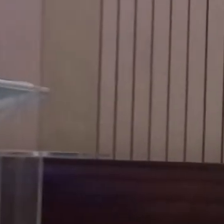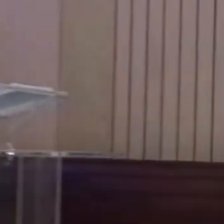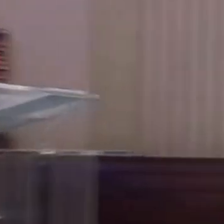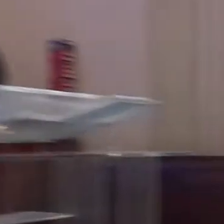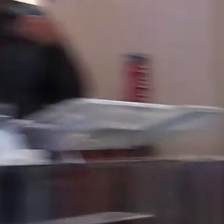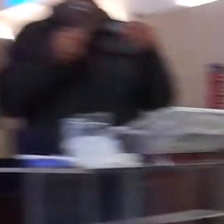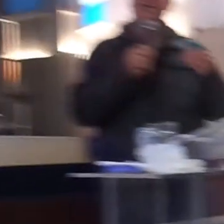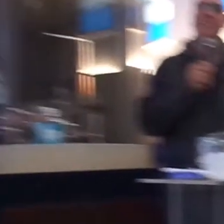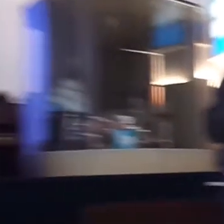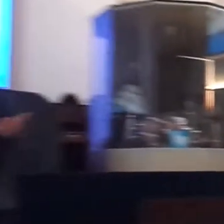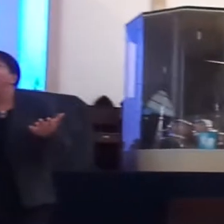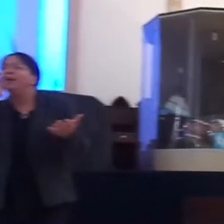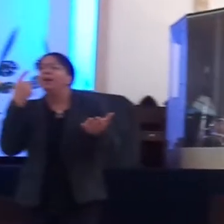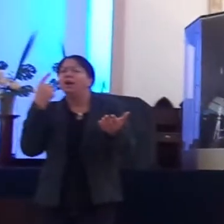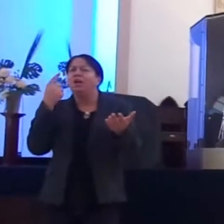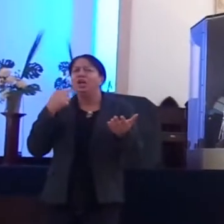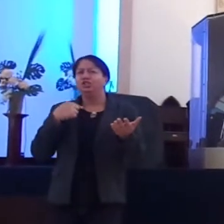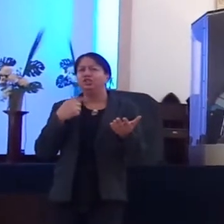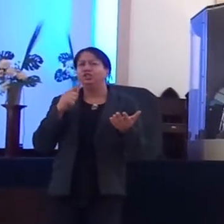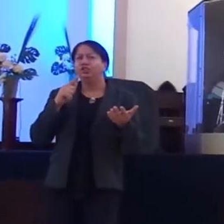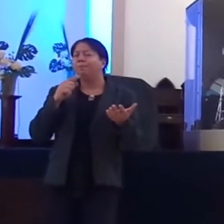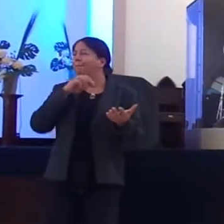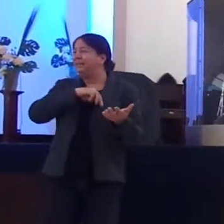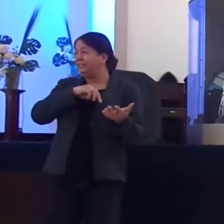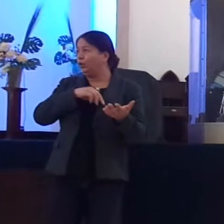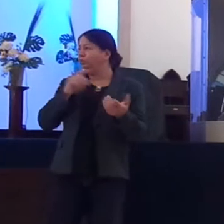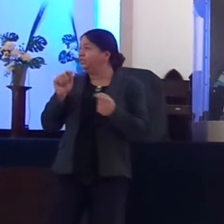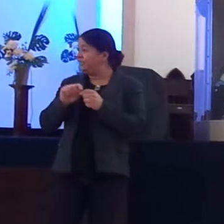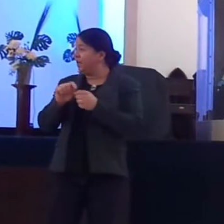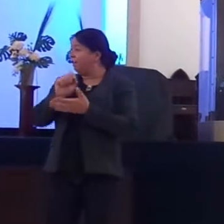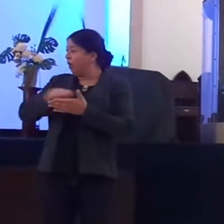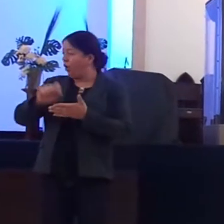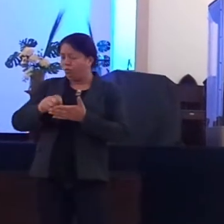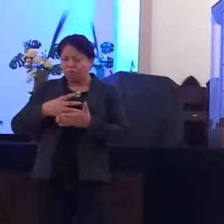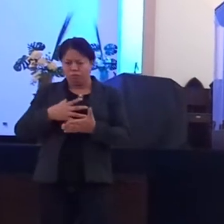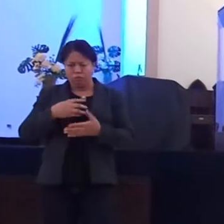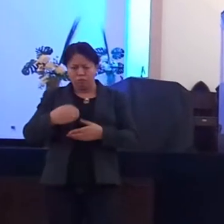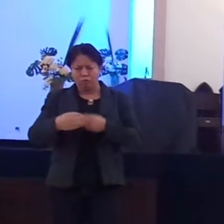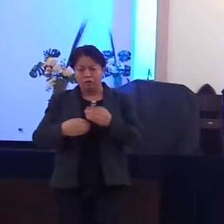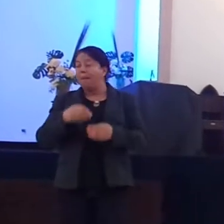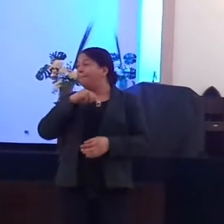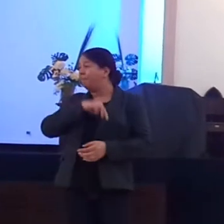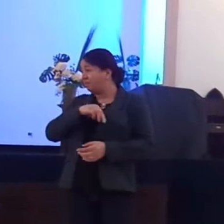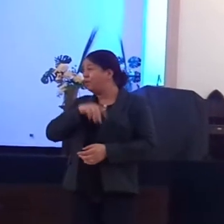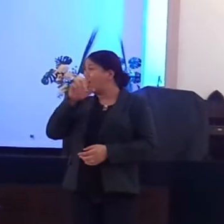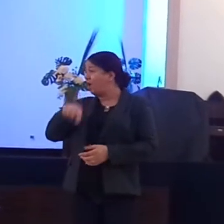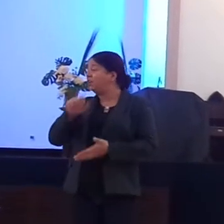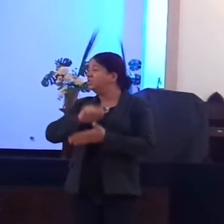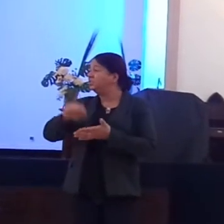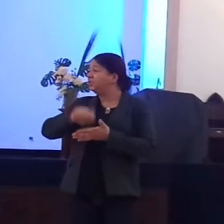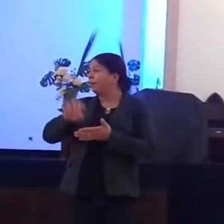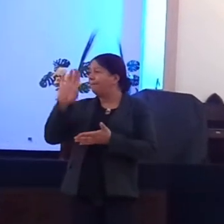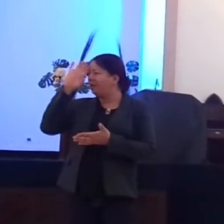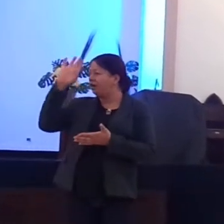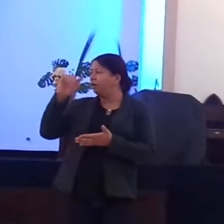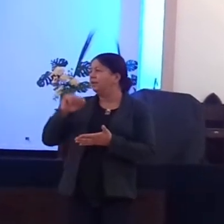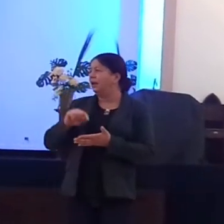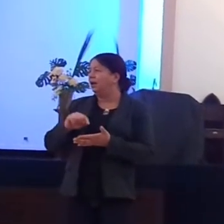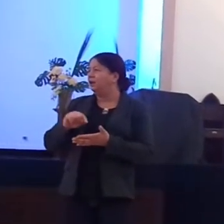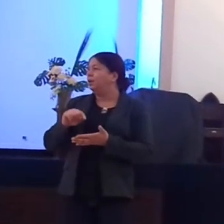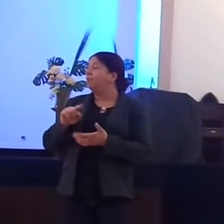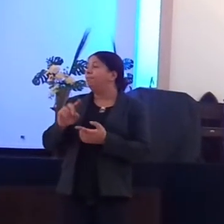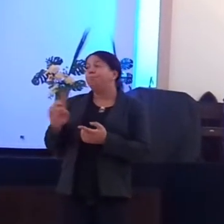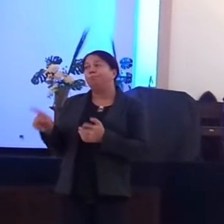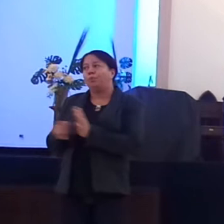Quando a gente olha a genealogia que Mateus faz, Mateus é um livro que é escrito prioritariamente